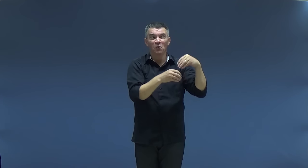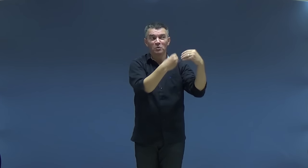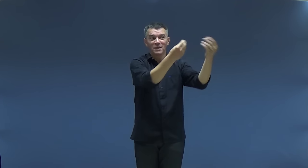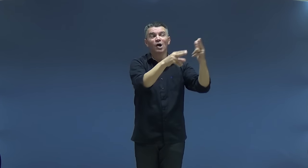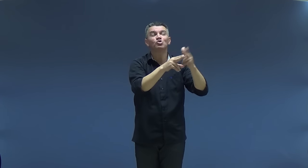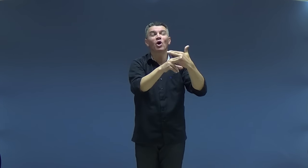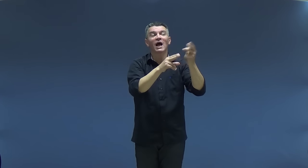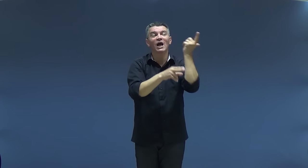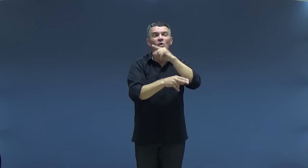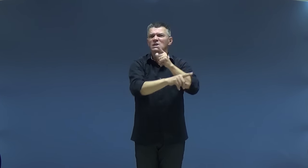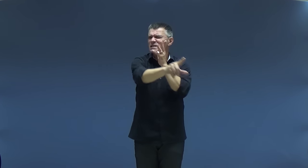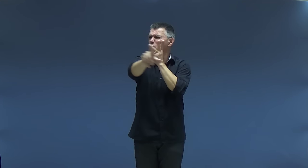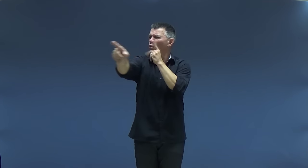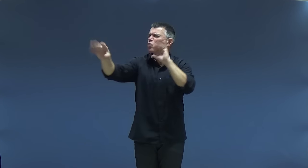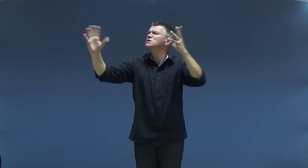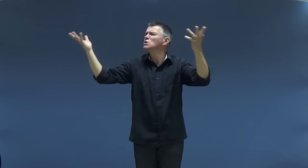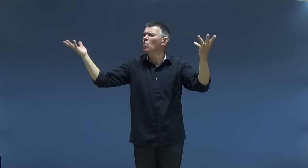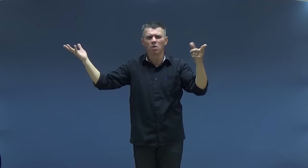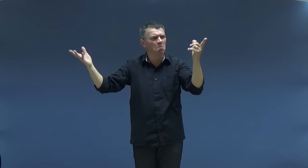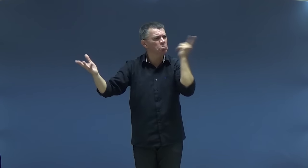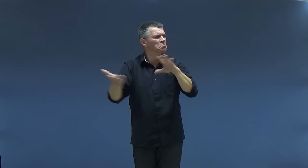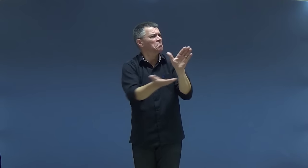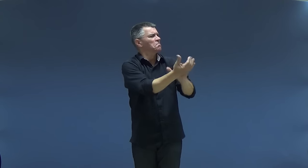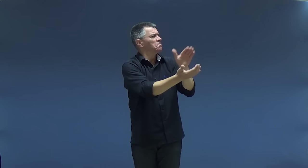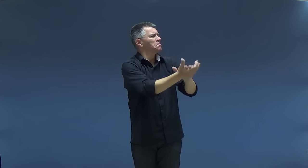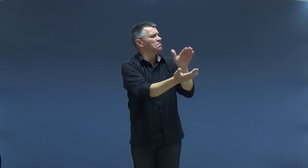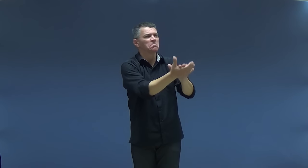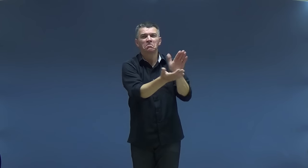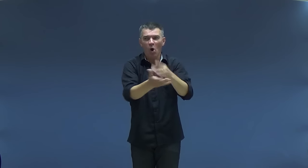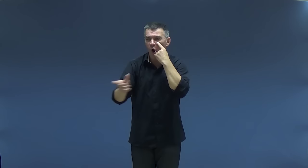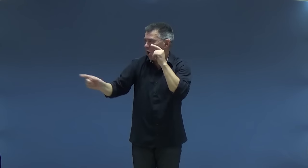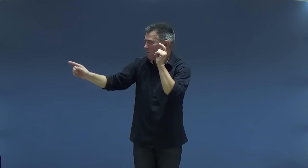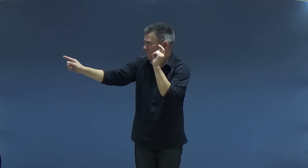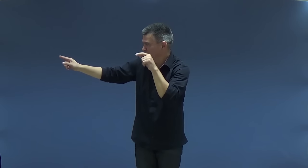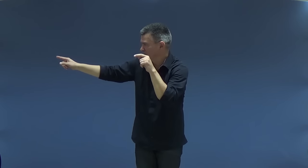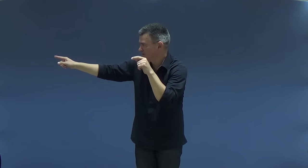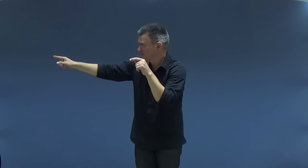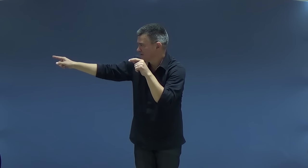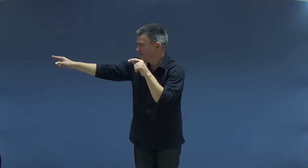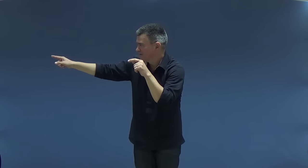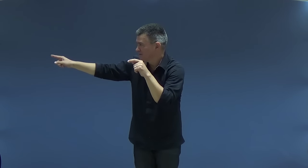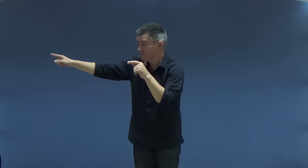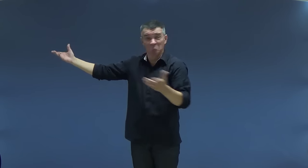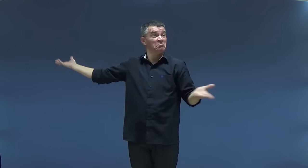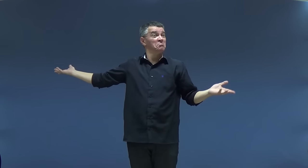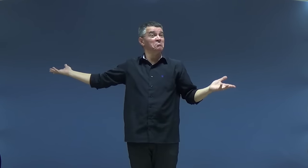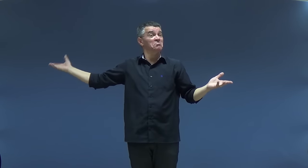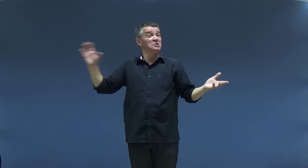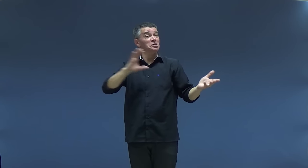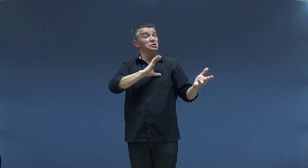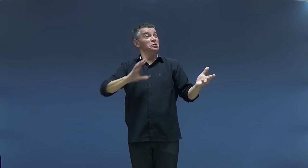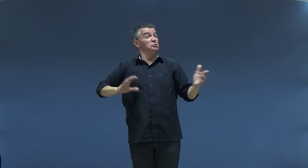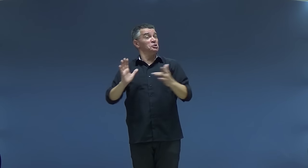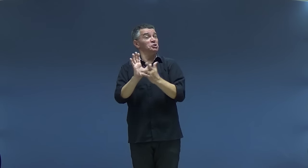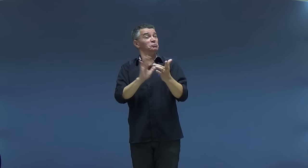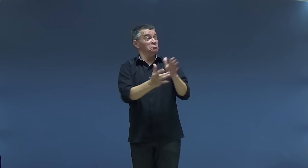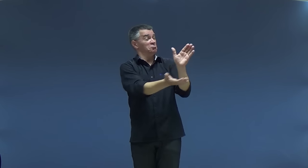Ó, passou ali, vou dar um chocolate. Nossa, vocês demoraram pra responder, o que aconteceu? Ele respondeu, olha lá, qual que é o teu alvo? Jesus